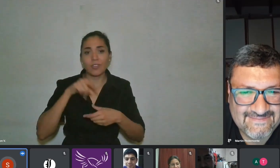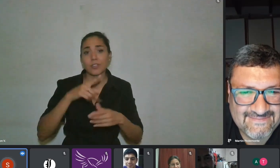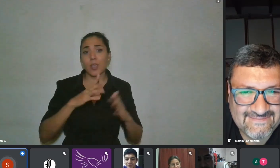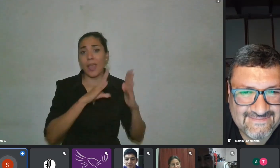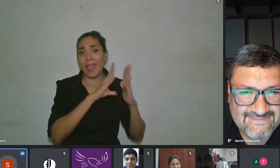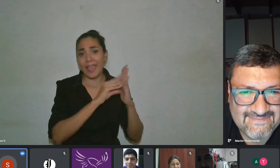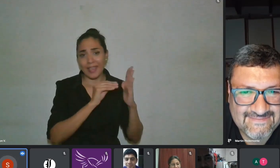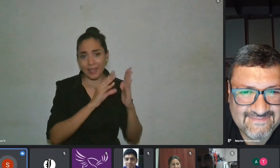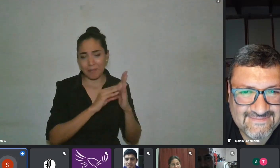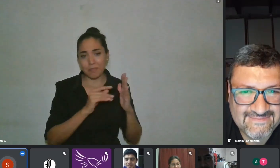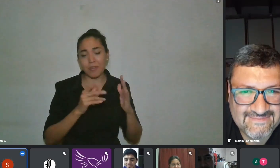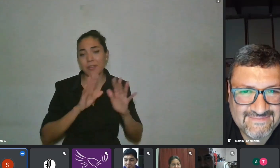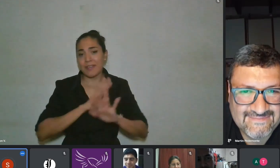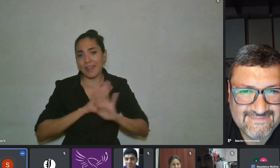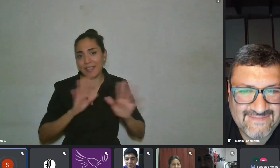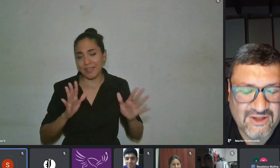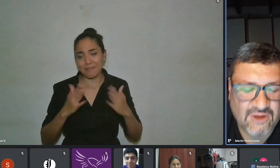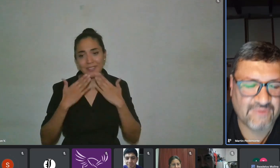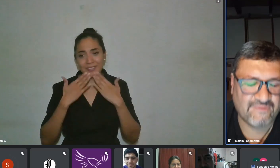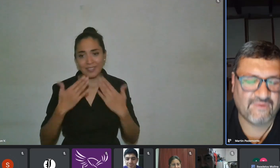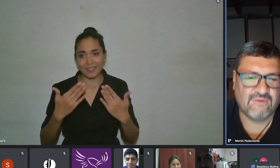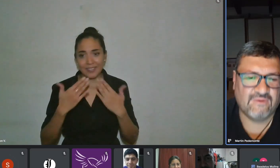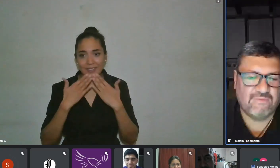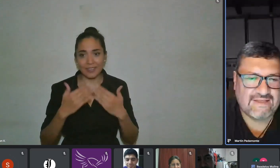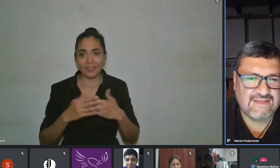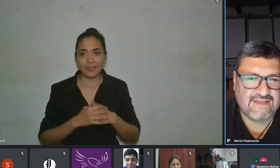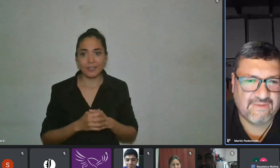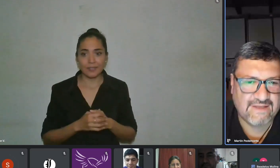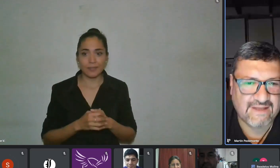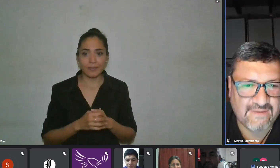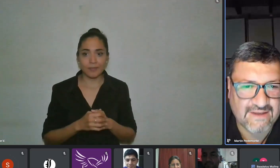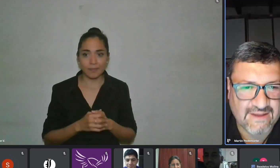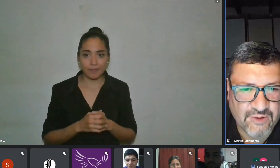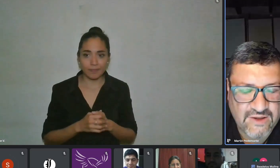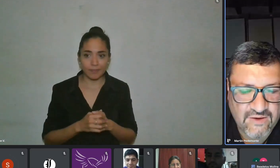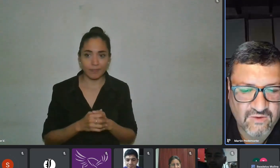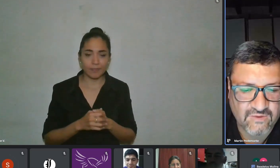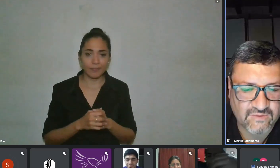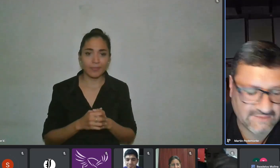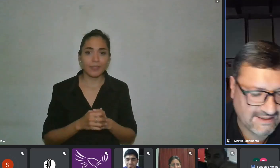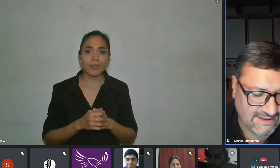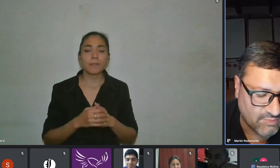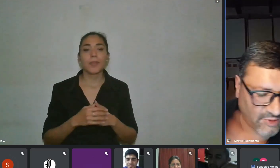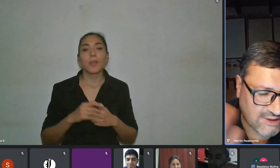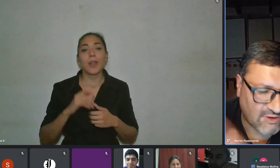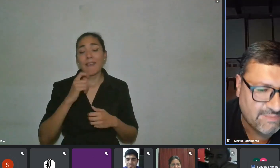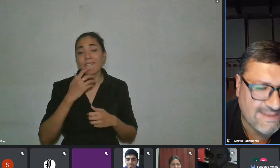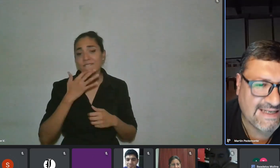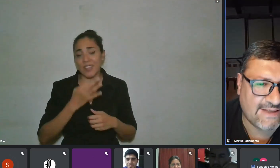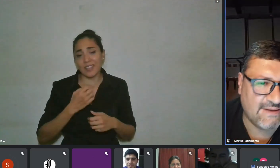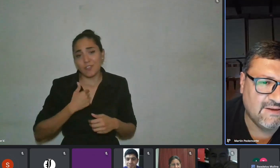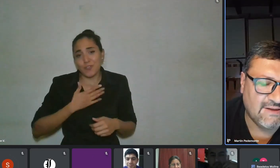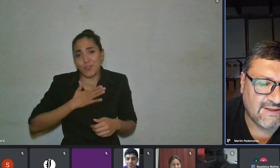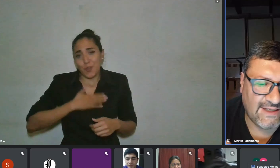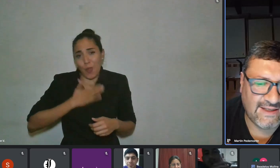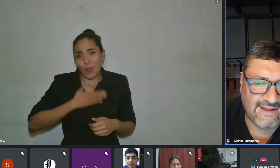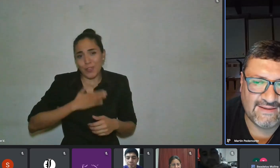decirles y bueno, un placer la clase. No, por favor, un placer haberles podido un poquito